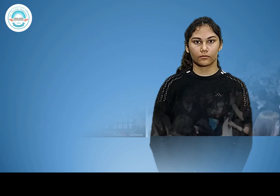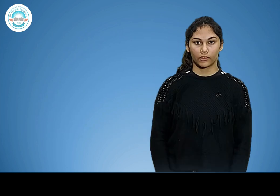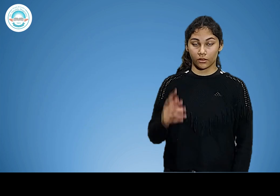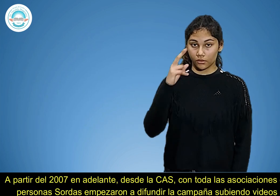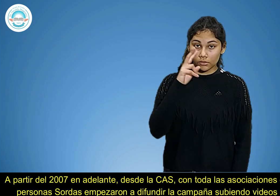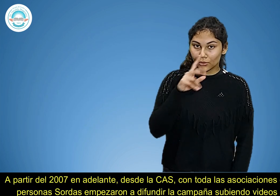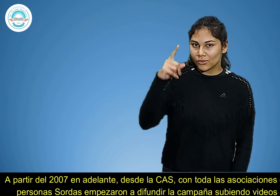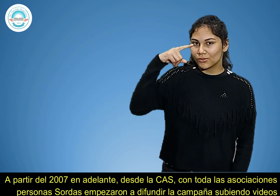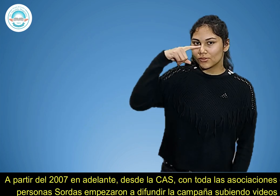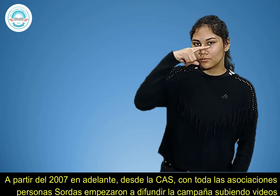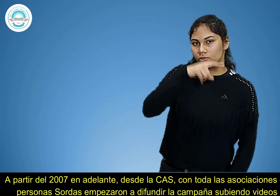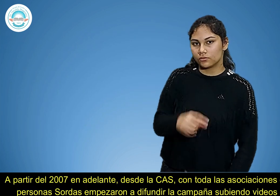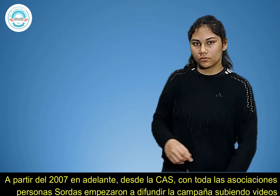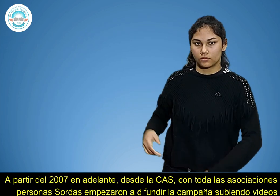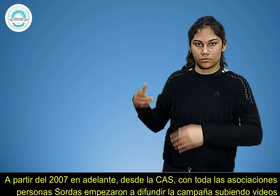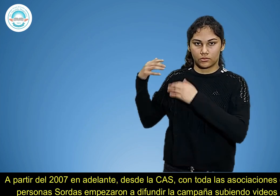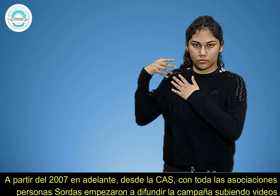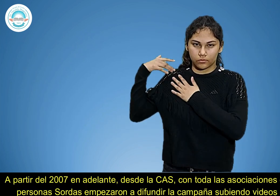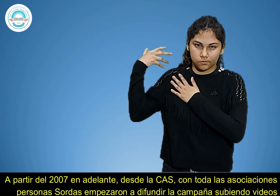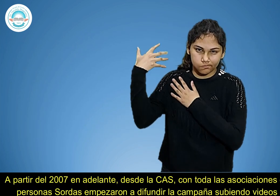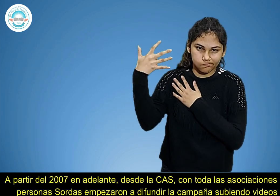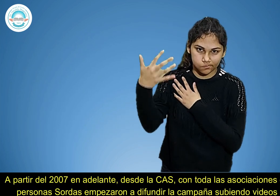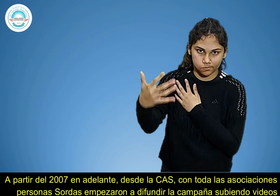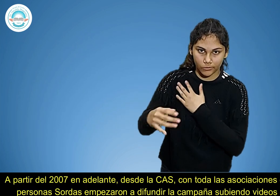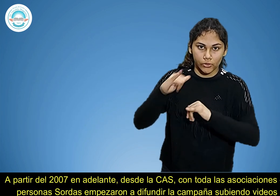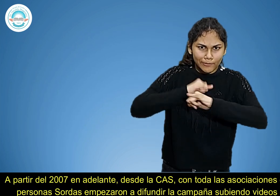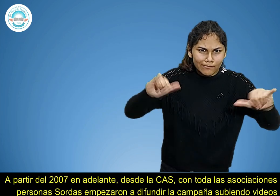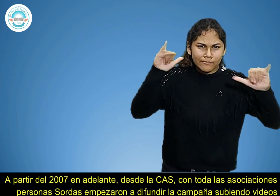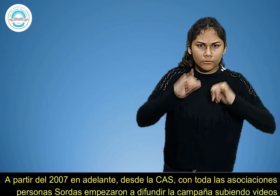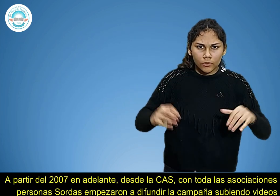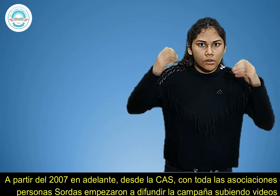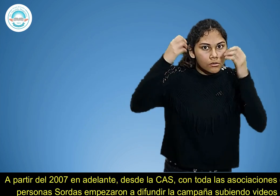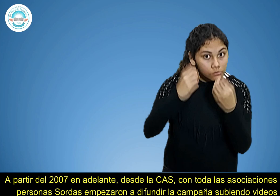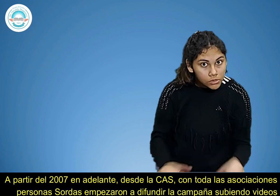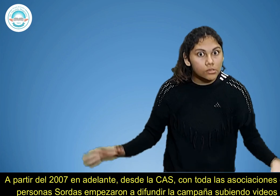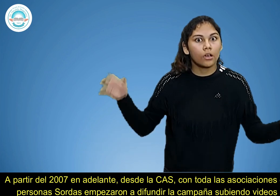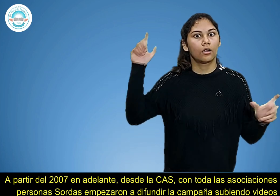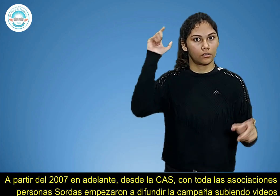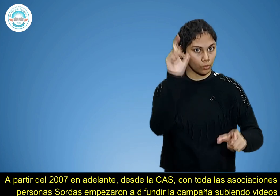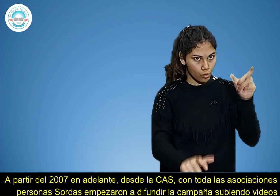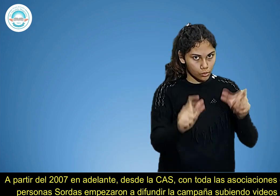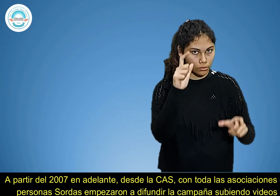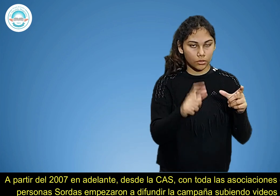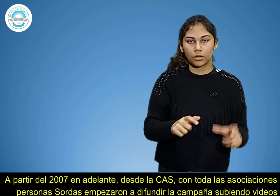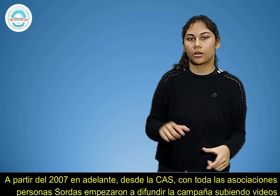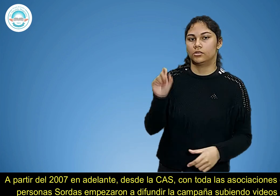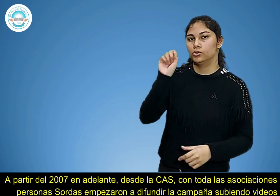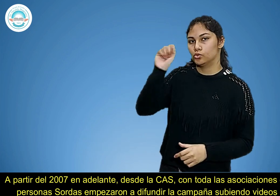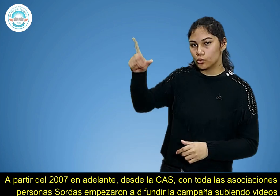A partir del 2007 en adelante, desde la CAS, con todas las asociaciones de personas